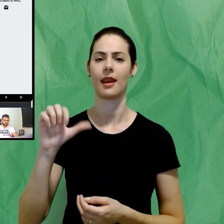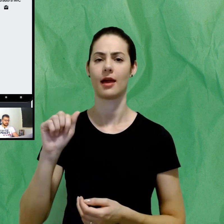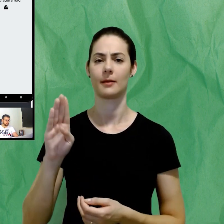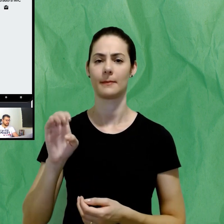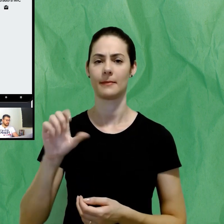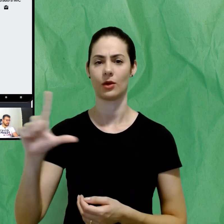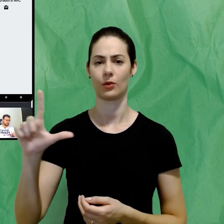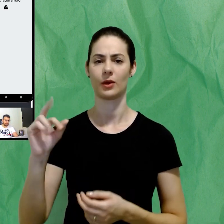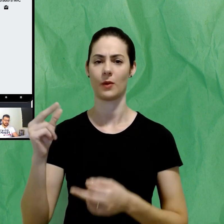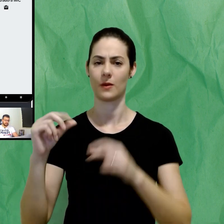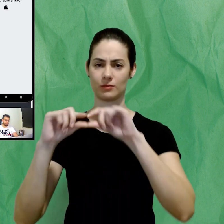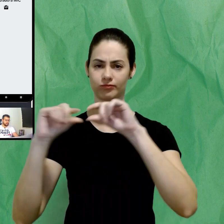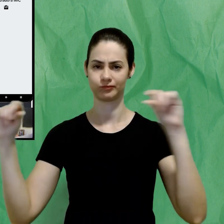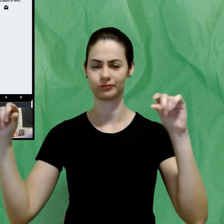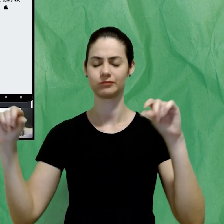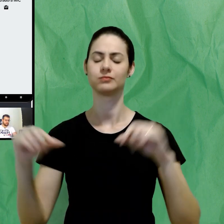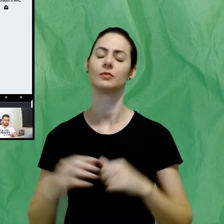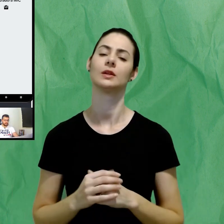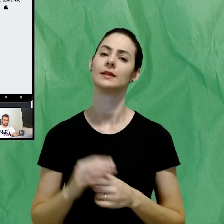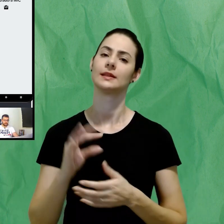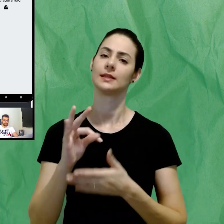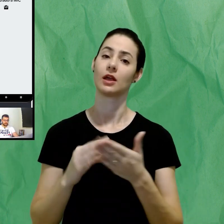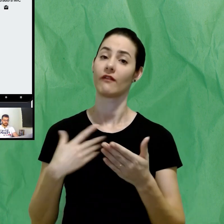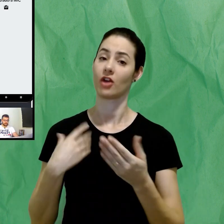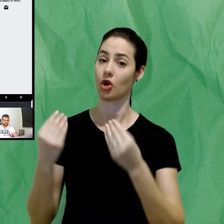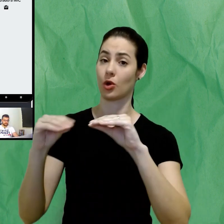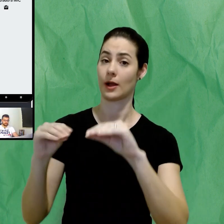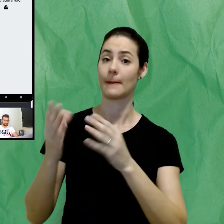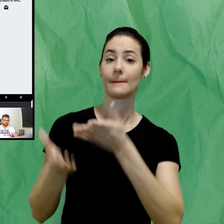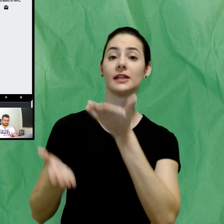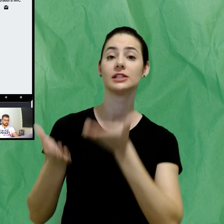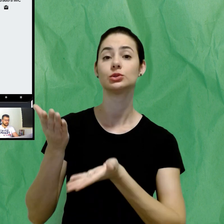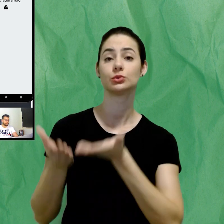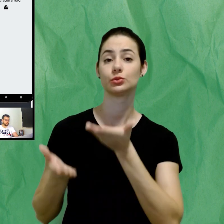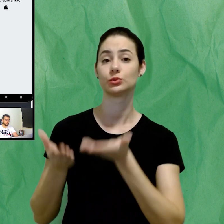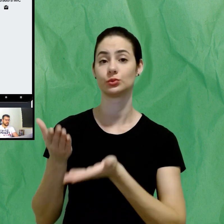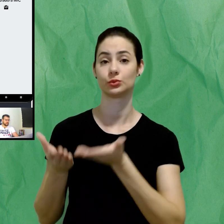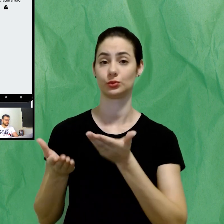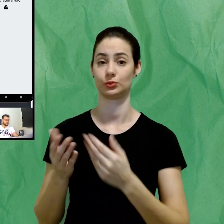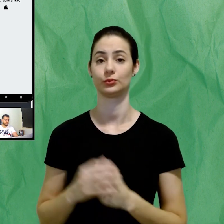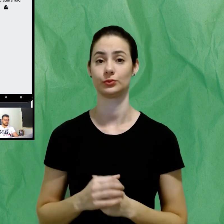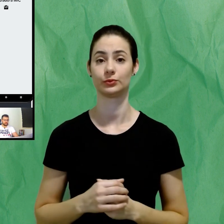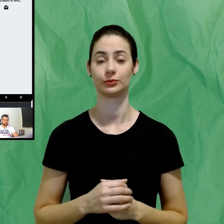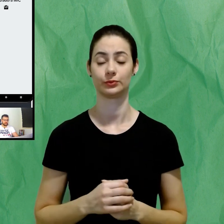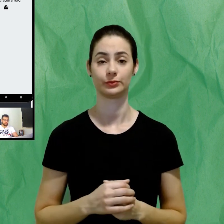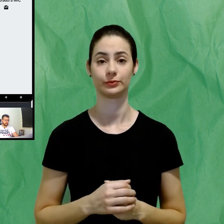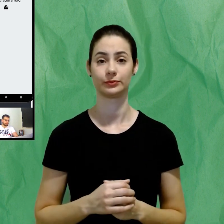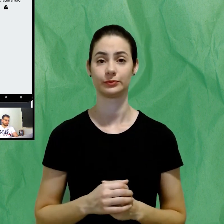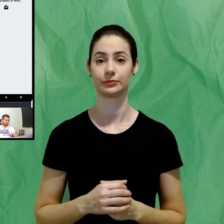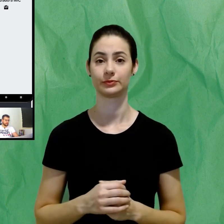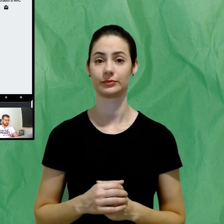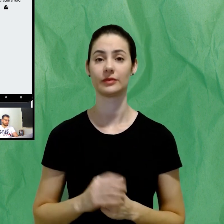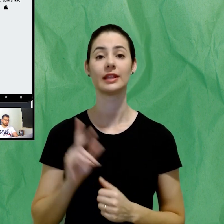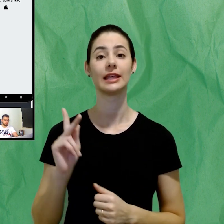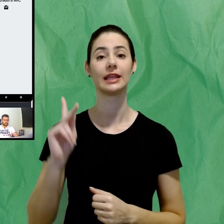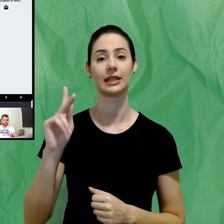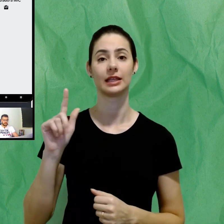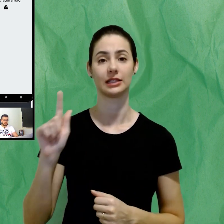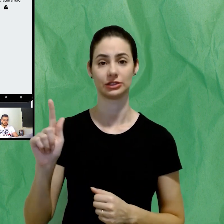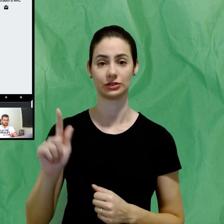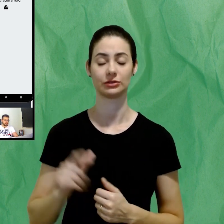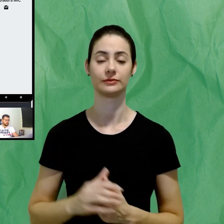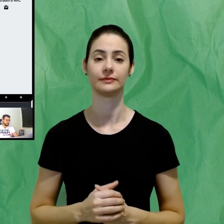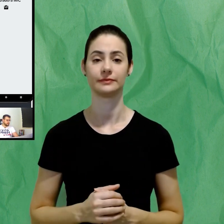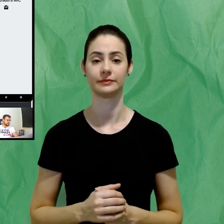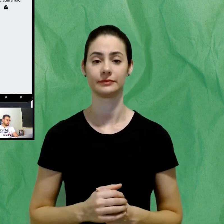legenda. Então, você vai informar para mim o peso em quilo, tá? Em quilograma.